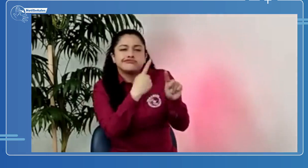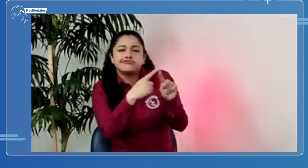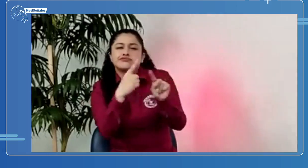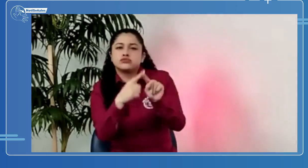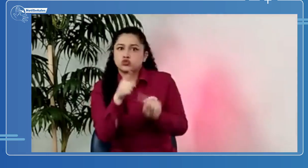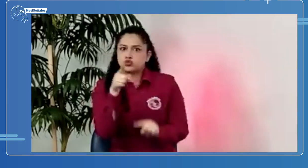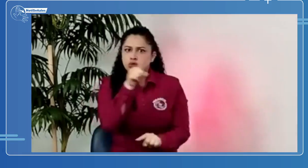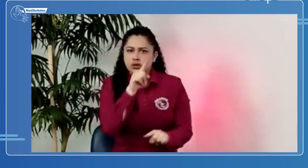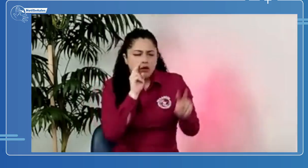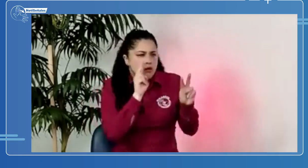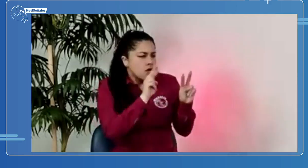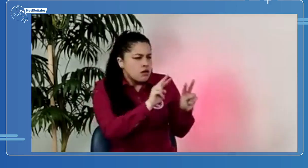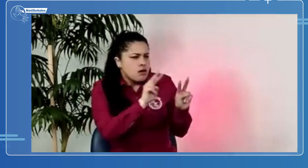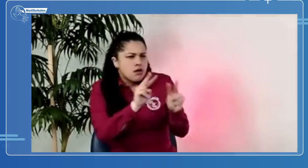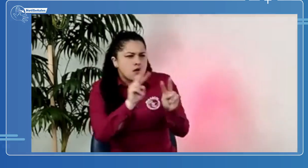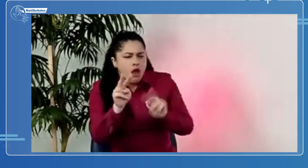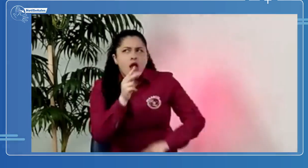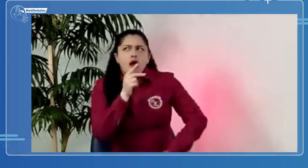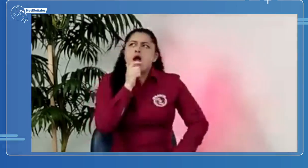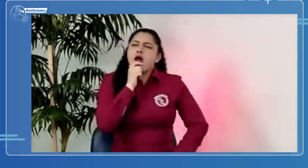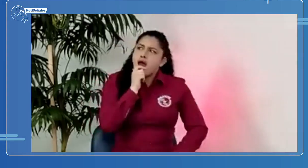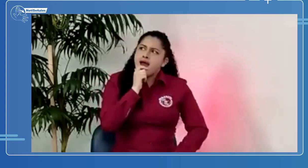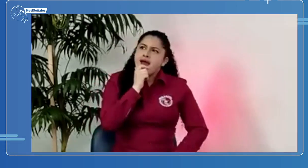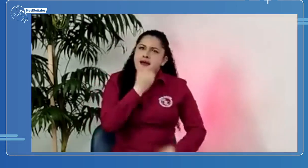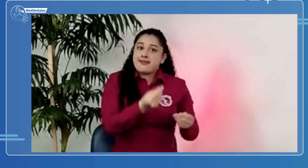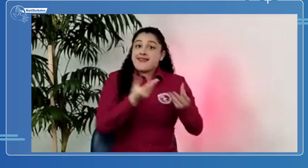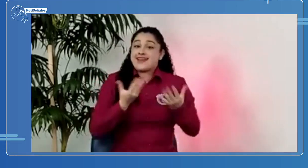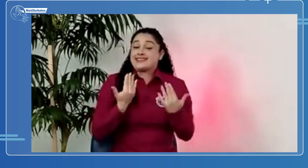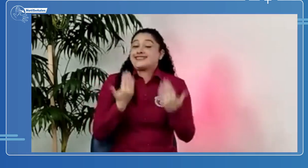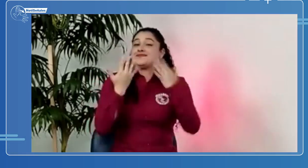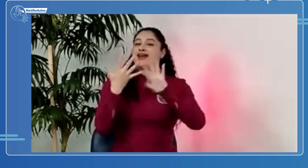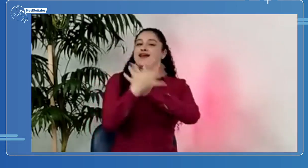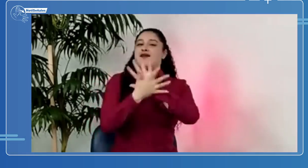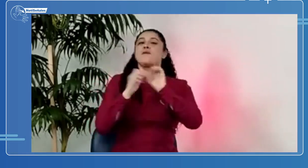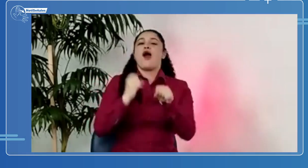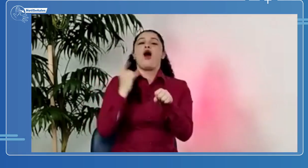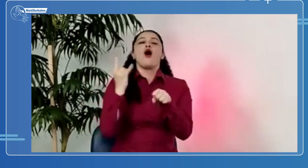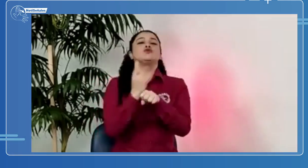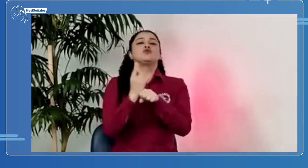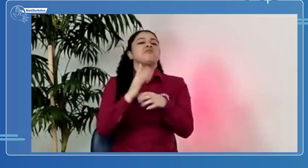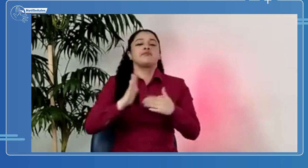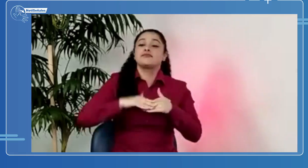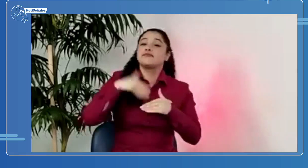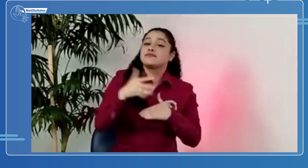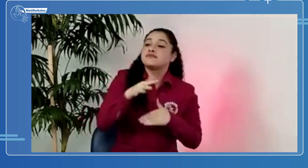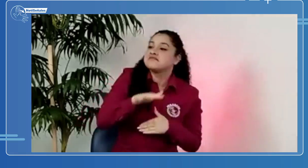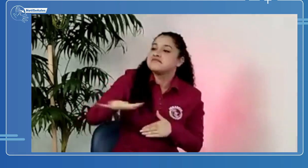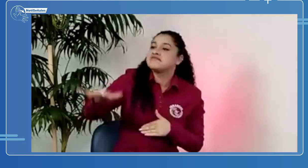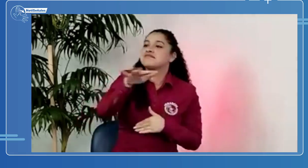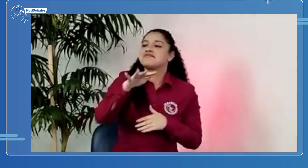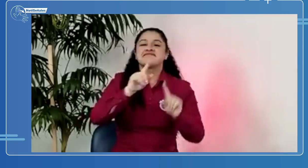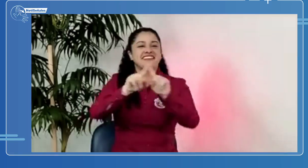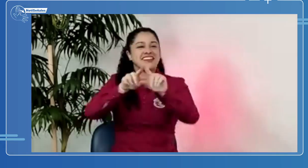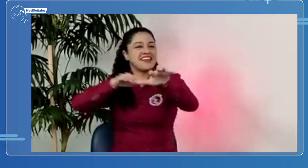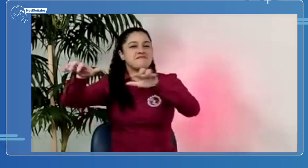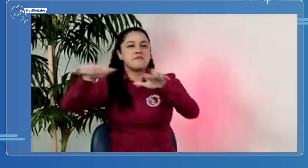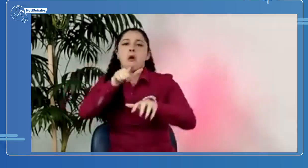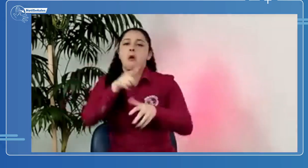está también este vocabulario, ¿no? Entonces es ver que estas están allí y es muy útil pues que se pueda usar para que pues